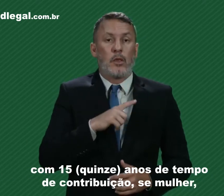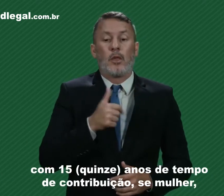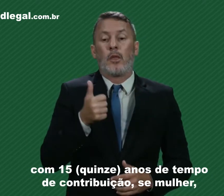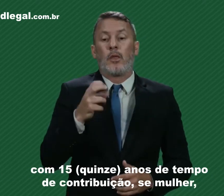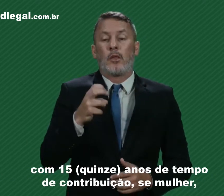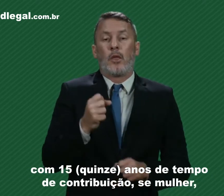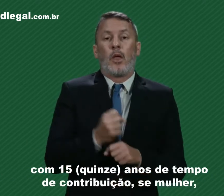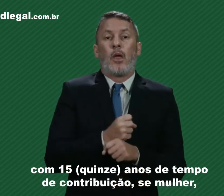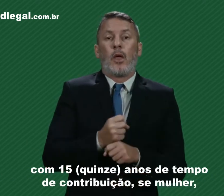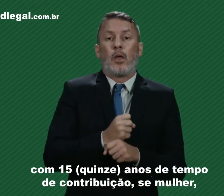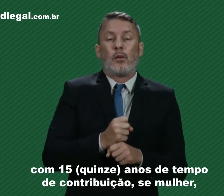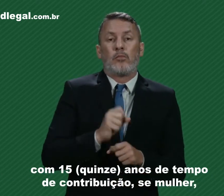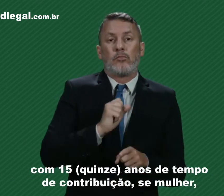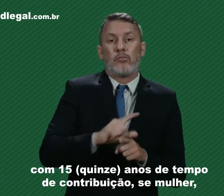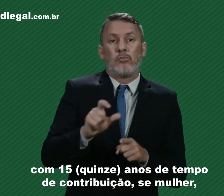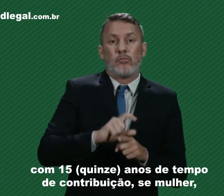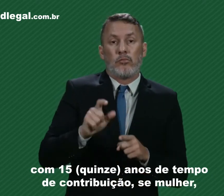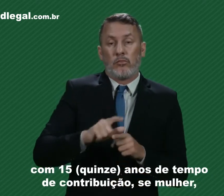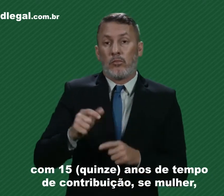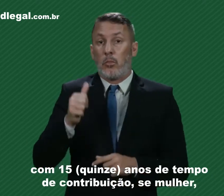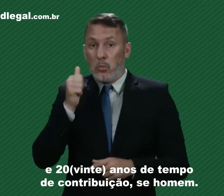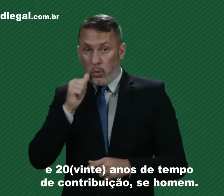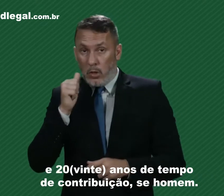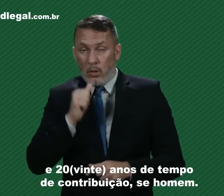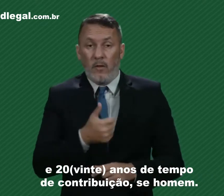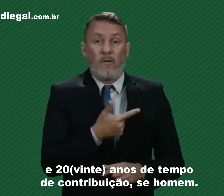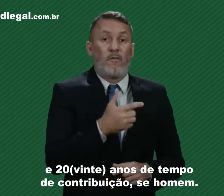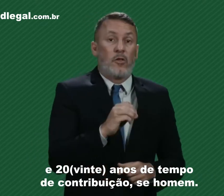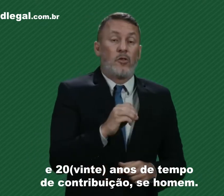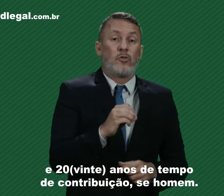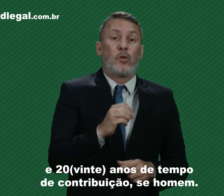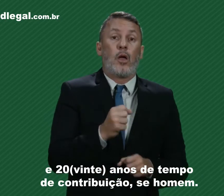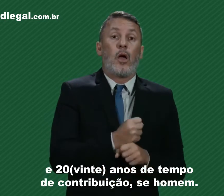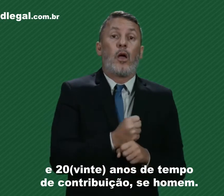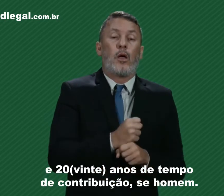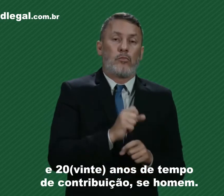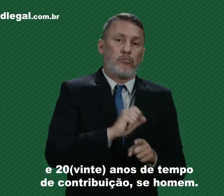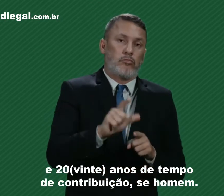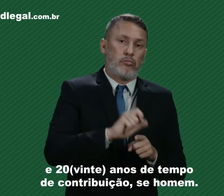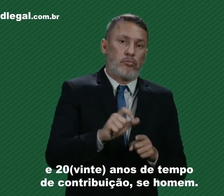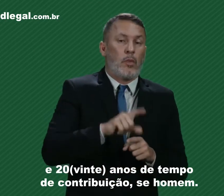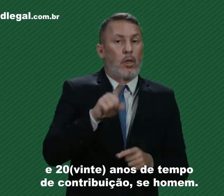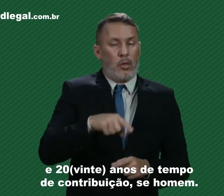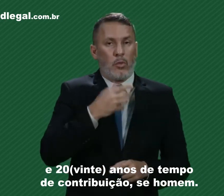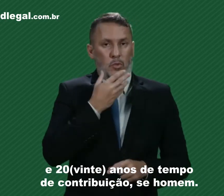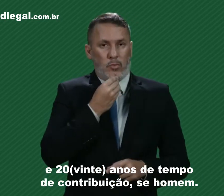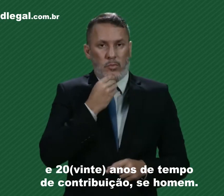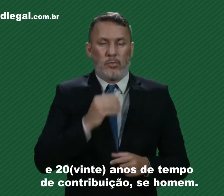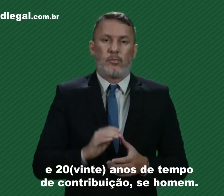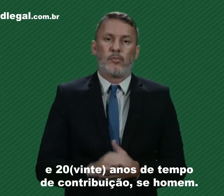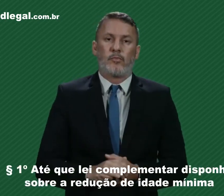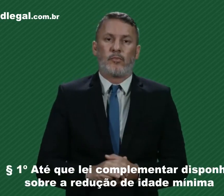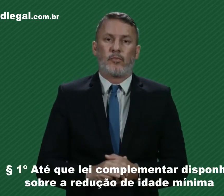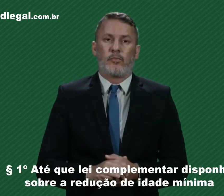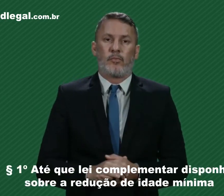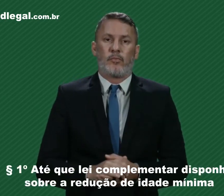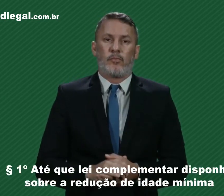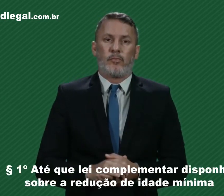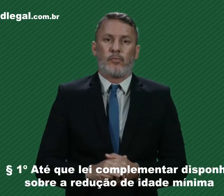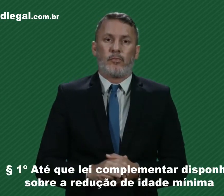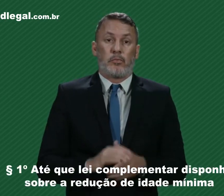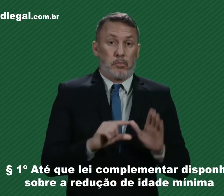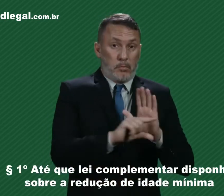15 anos de tempo de contribuição se mulher e 20 anos de tempo de contribuição se homem.